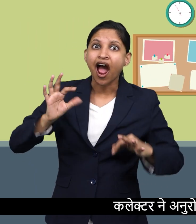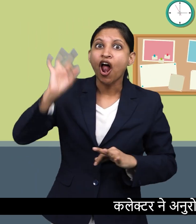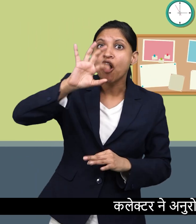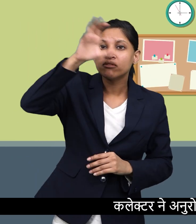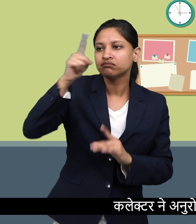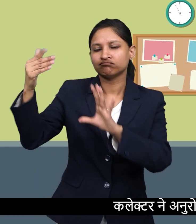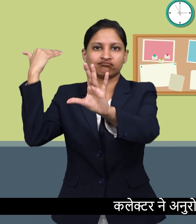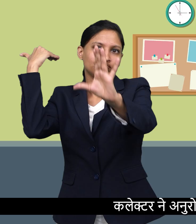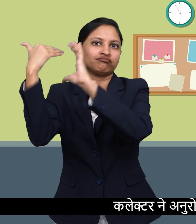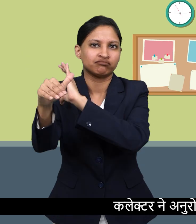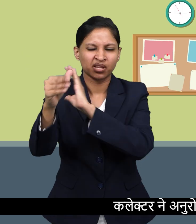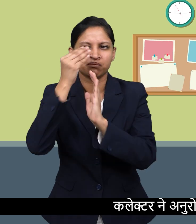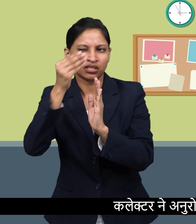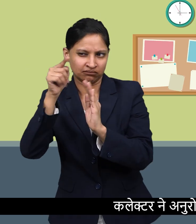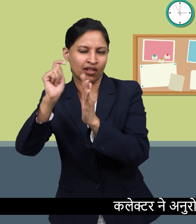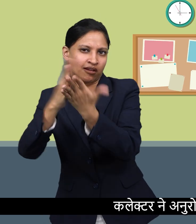भेज दिया।